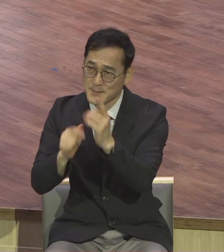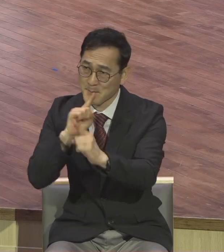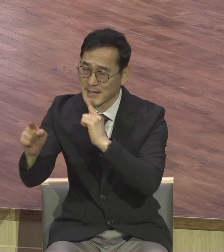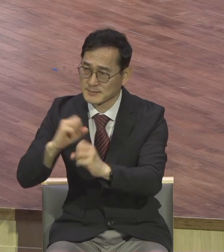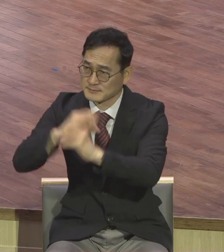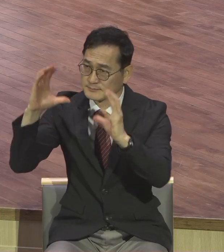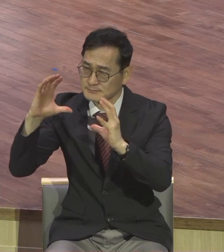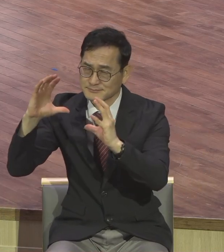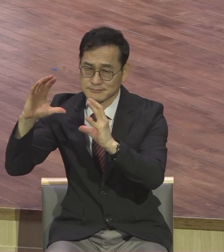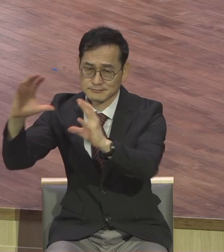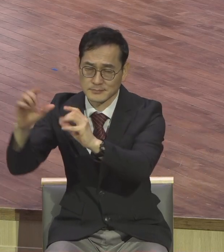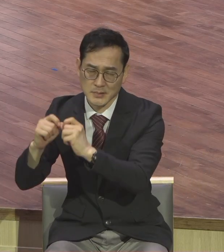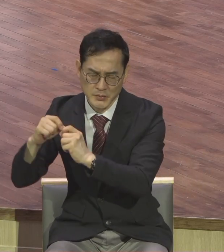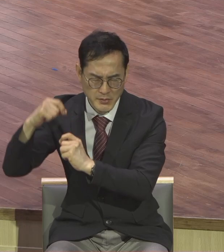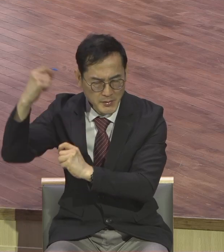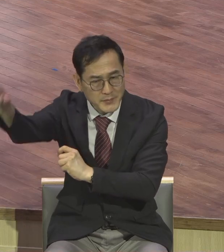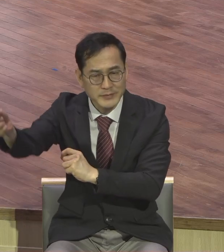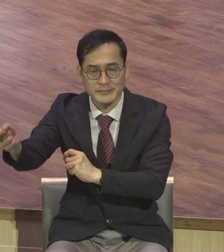하나님 뜻을 향하는 자,